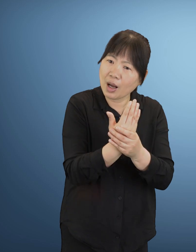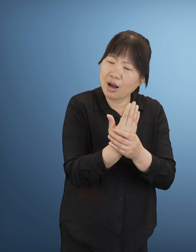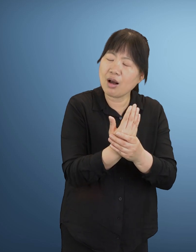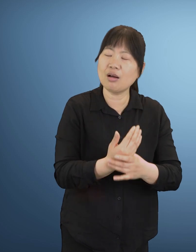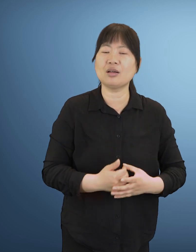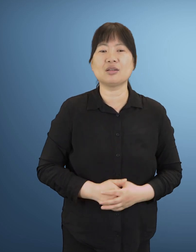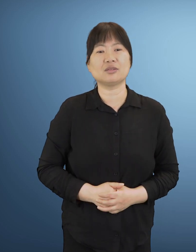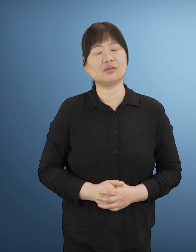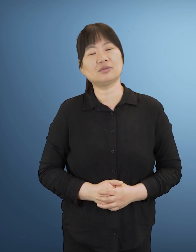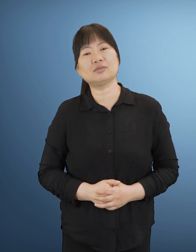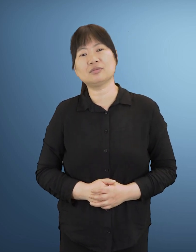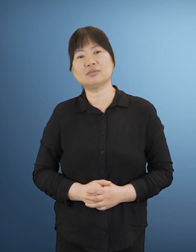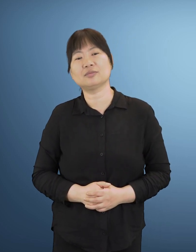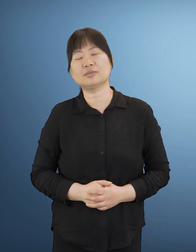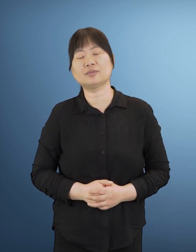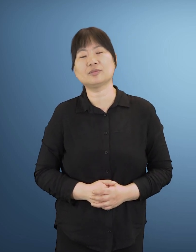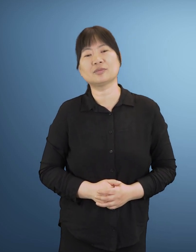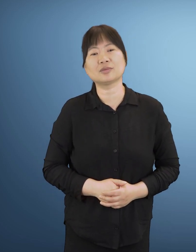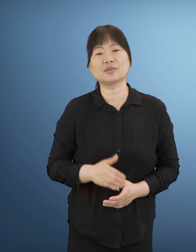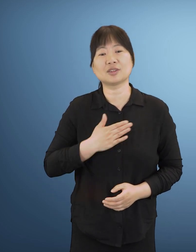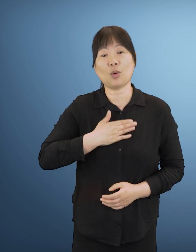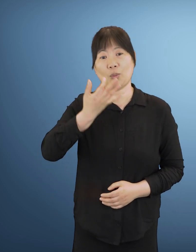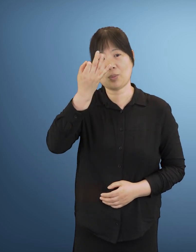이제 앞을 보세요.